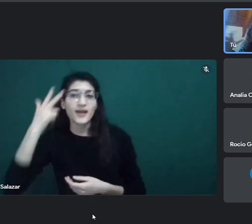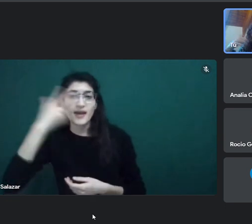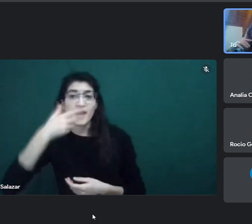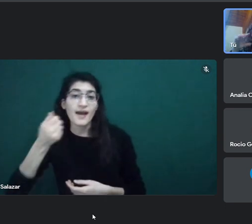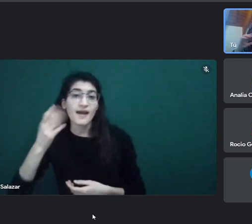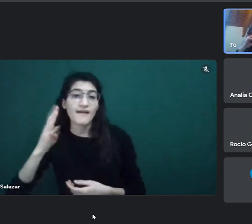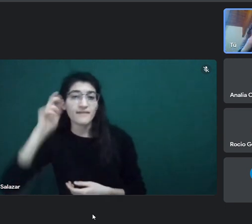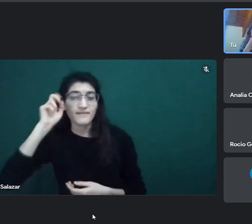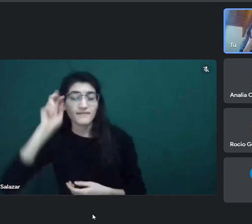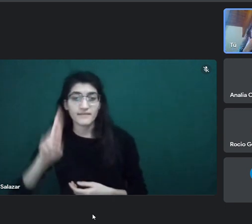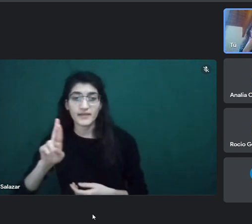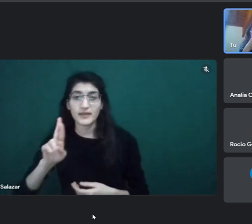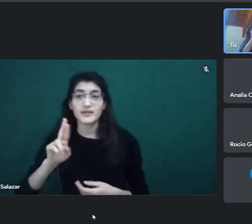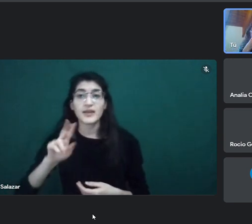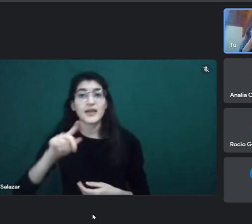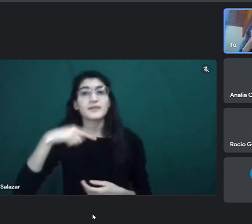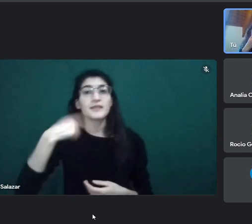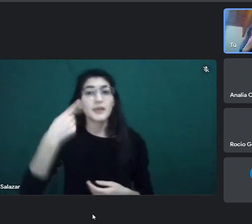apunte, ¿sí?